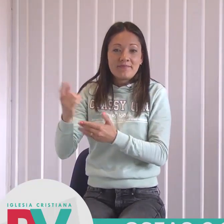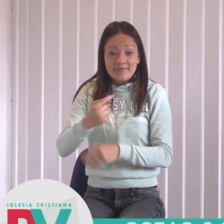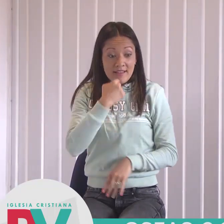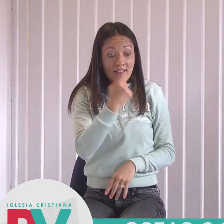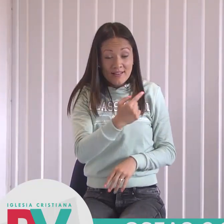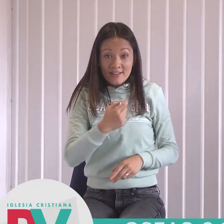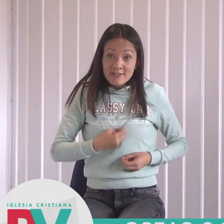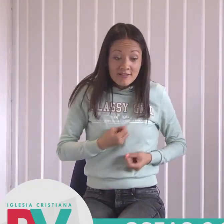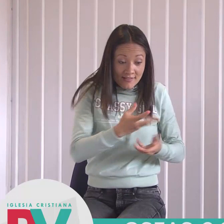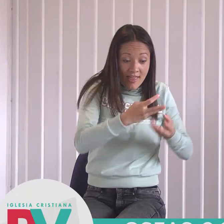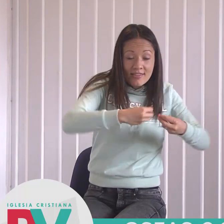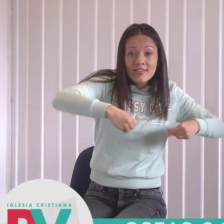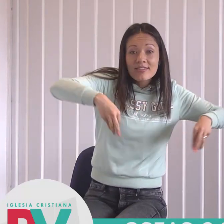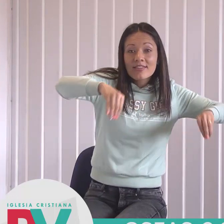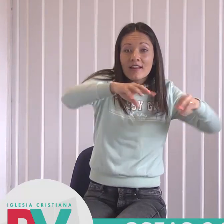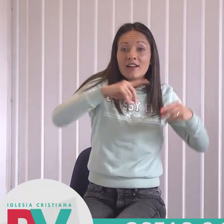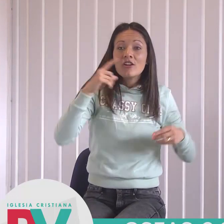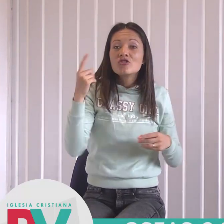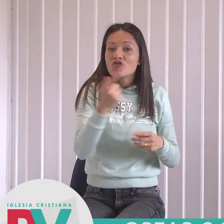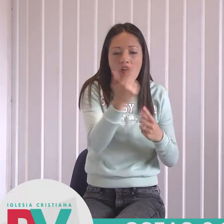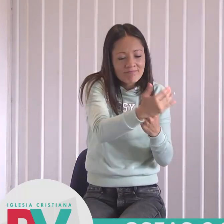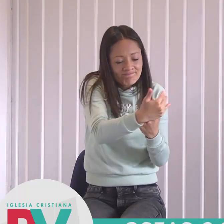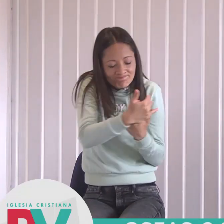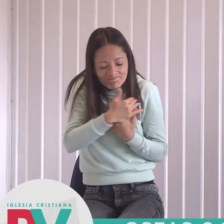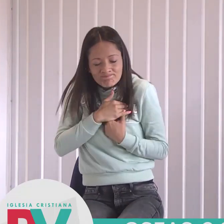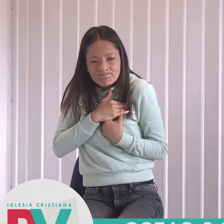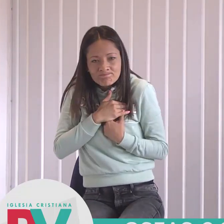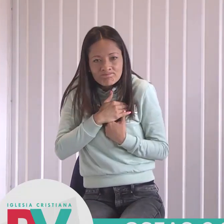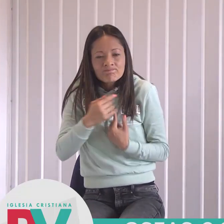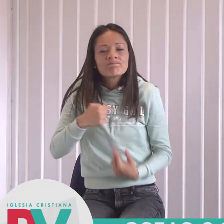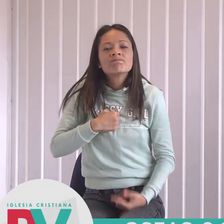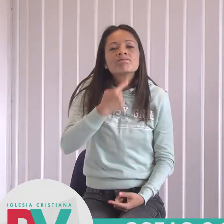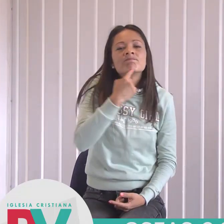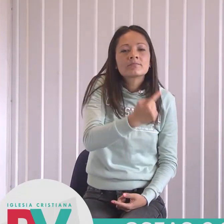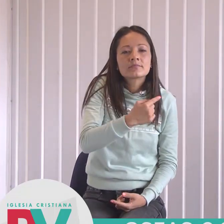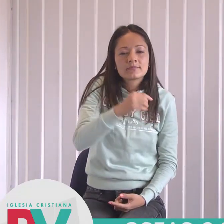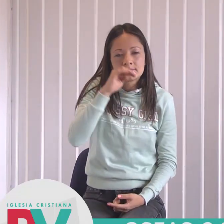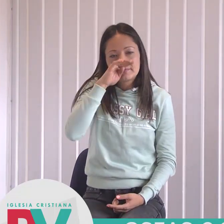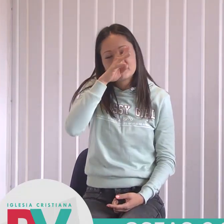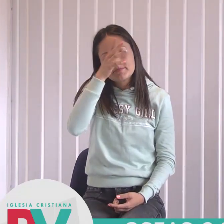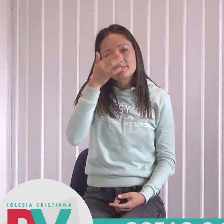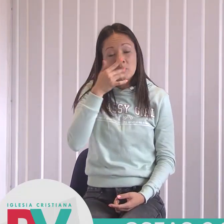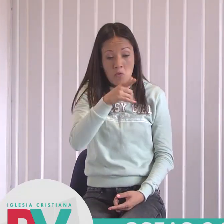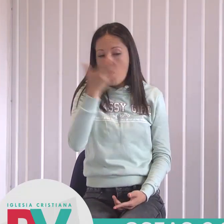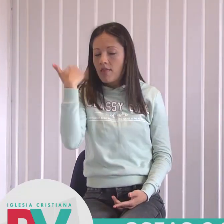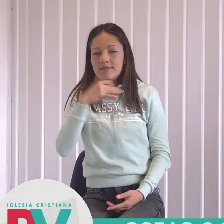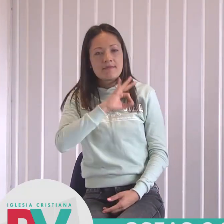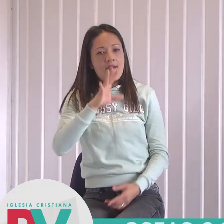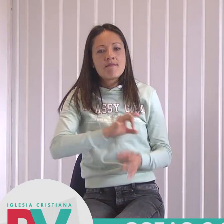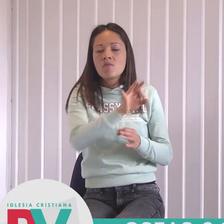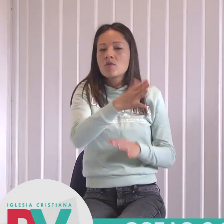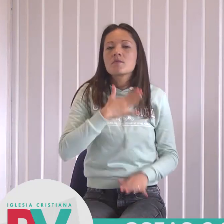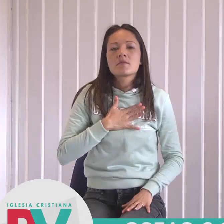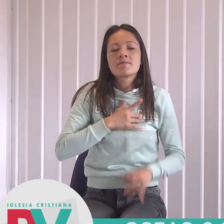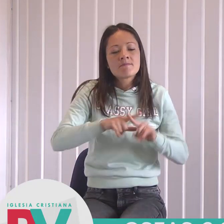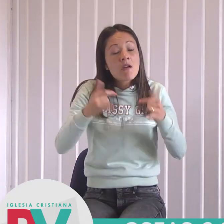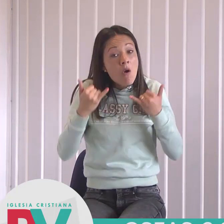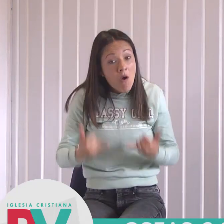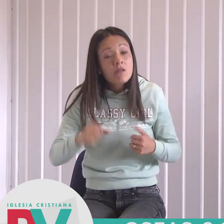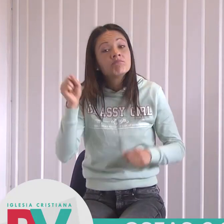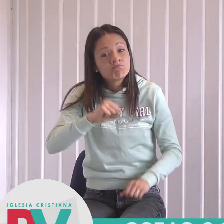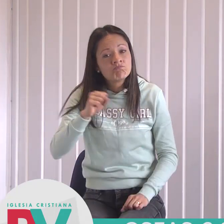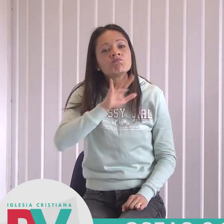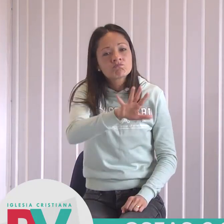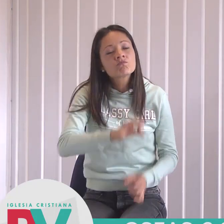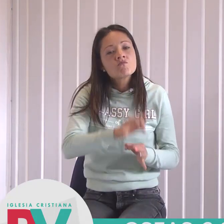te daré la tierra y será solamente para mí. Y te diré, no eras mi pueblo, pero ahora ya lo eres. Tú